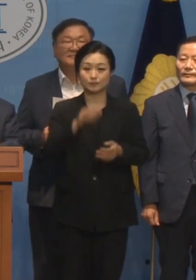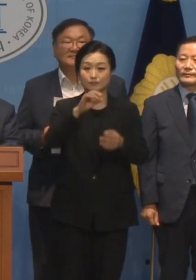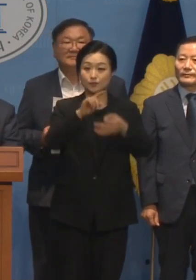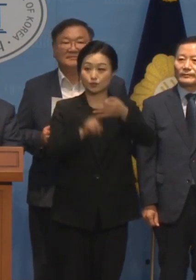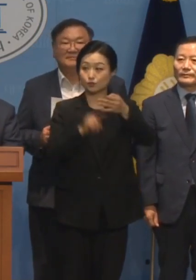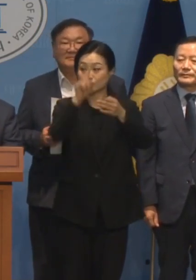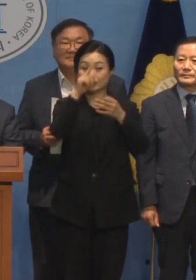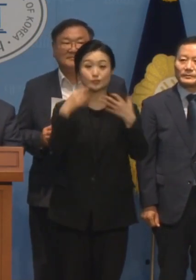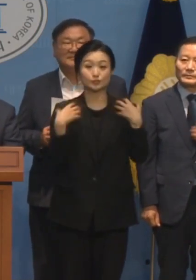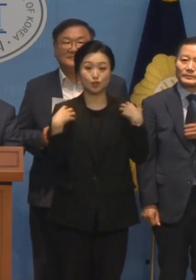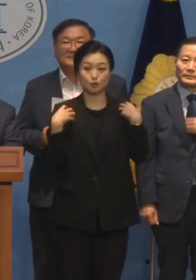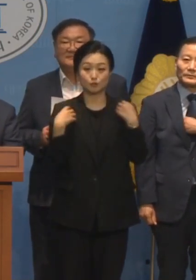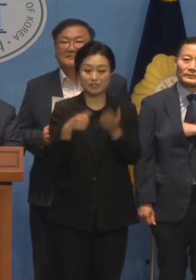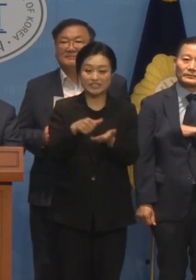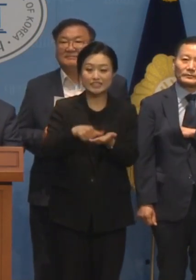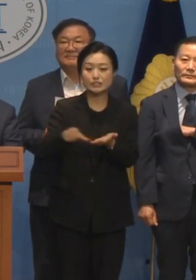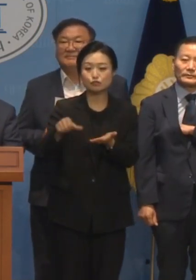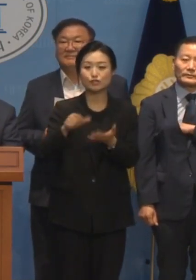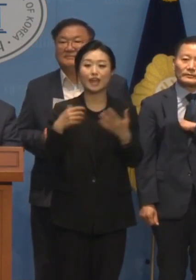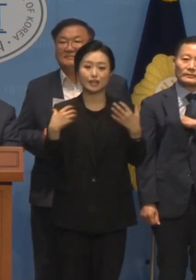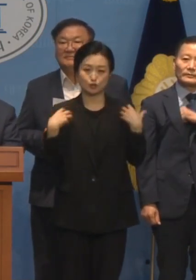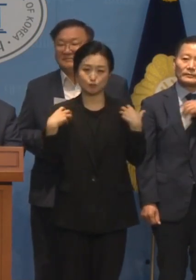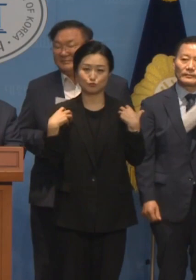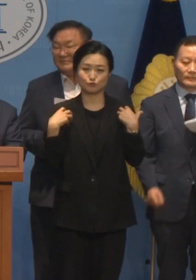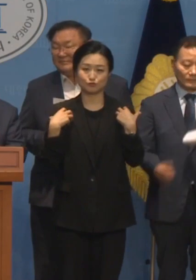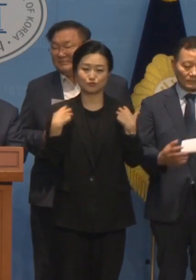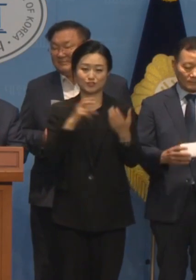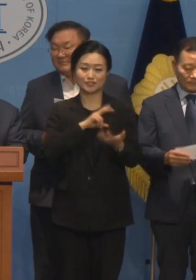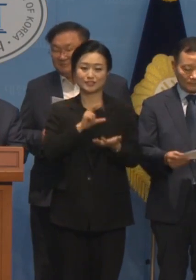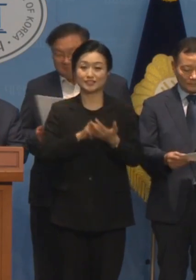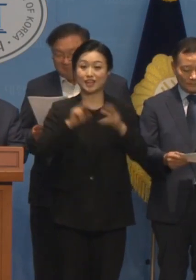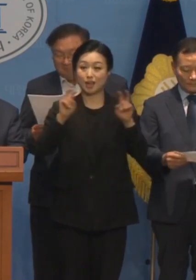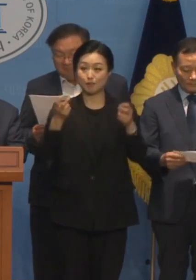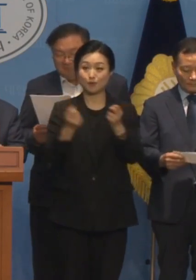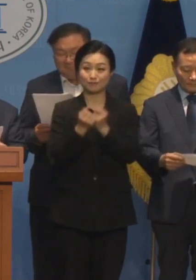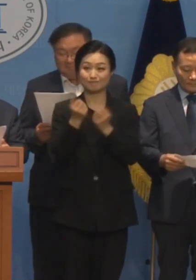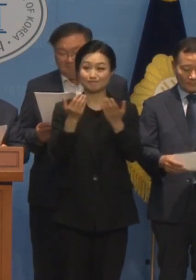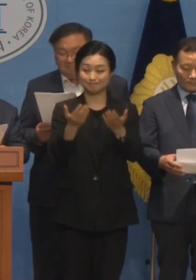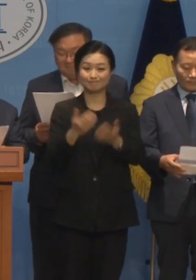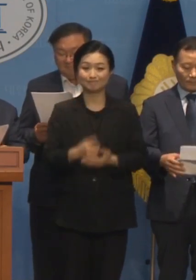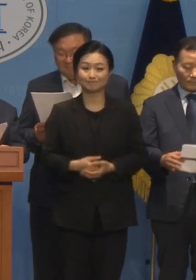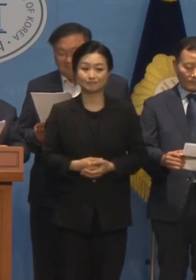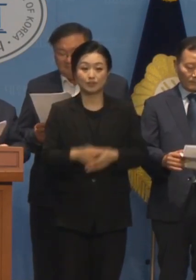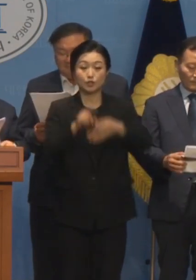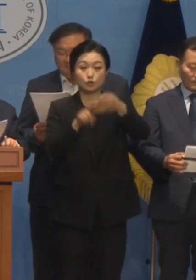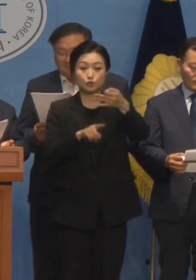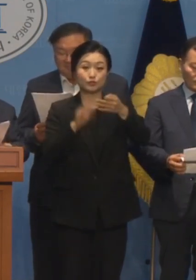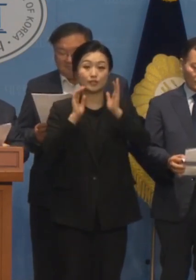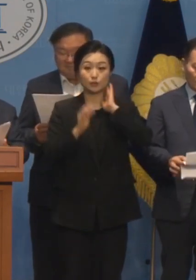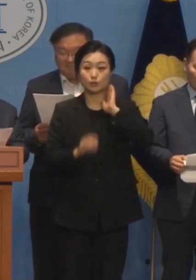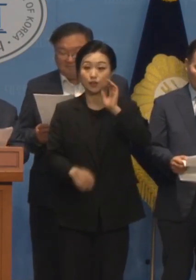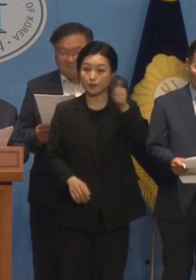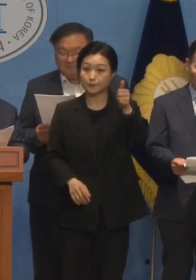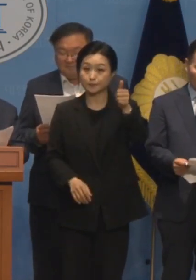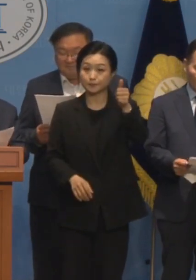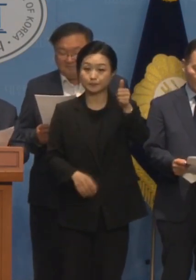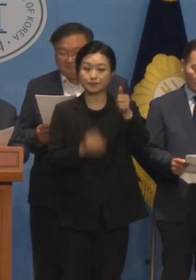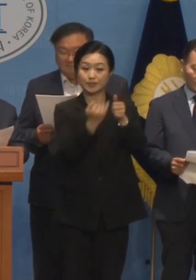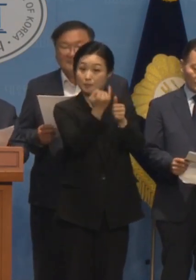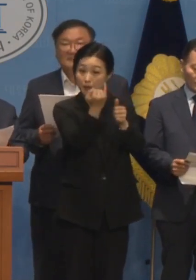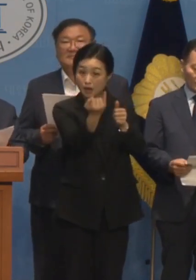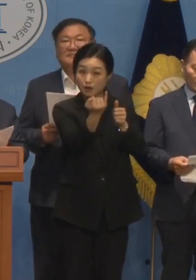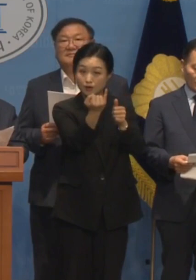윤석열 정권은 지우개 정권인가라는 제목으로 기자회견 하겠습니다. 윤석열 대통령은